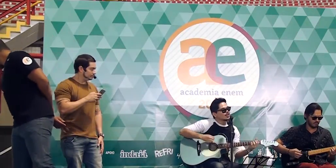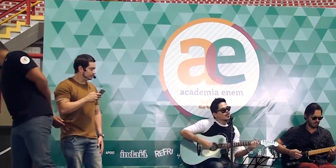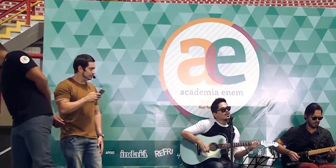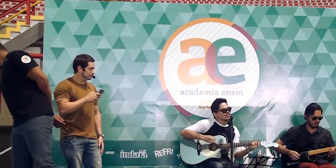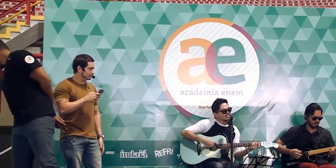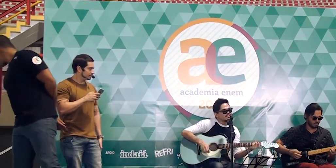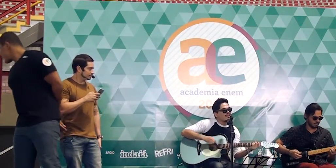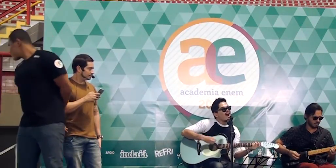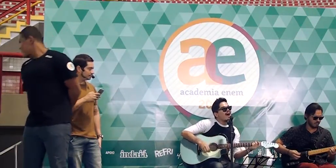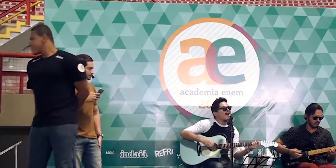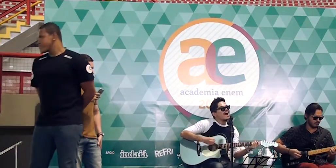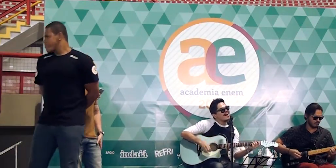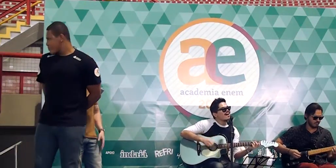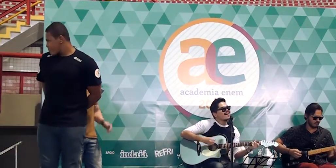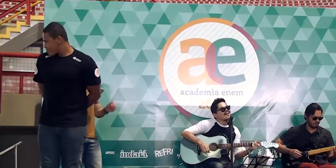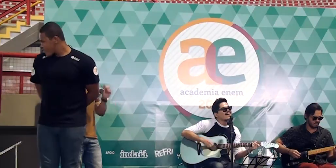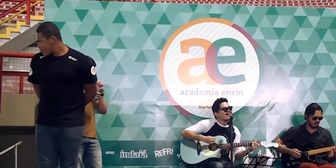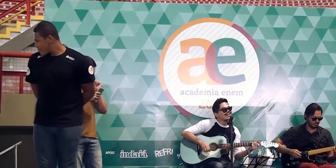Terceiro mundo se